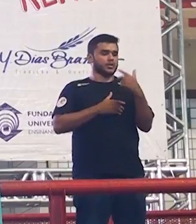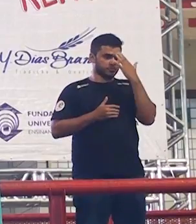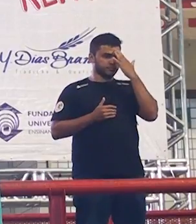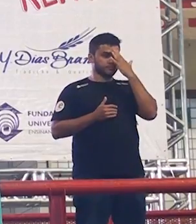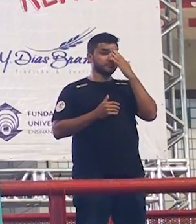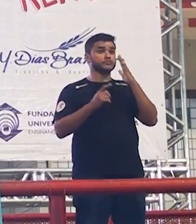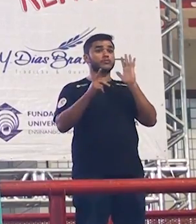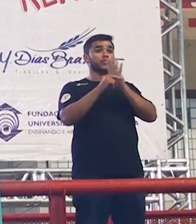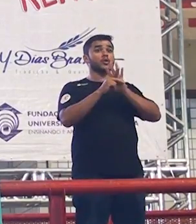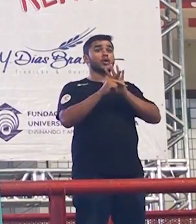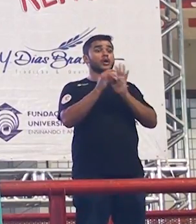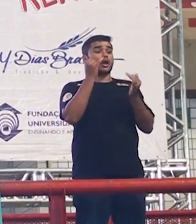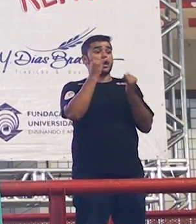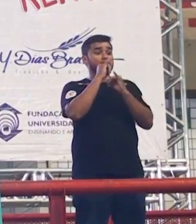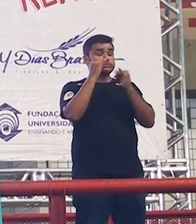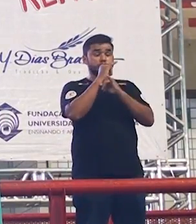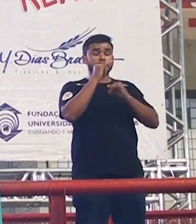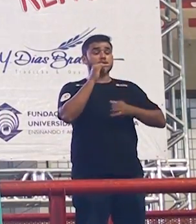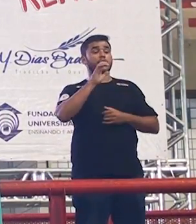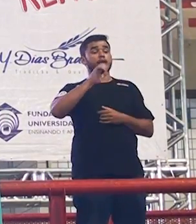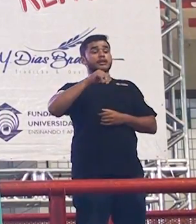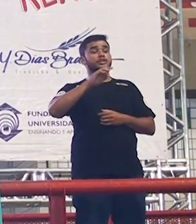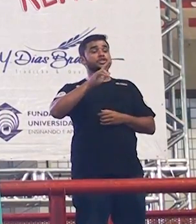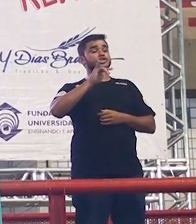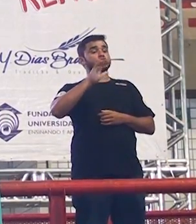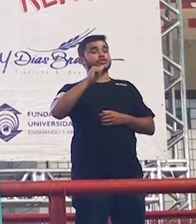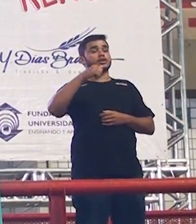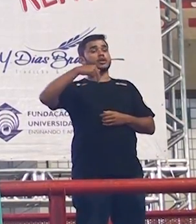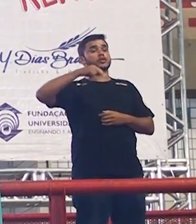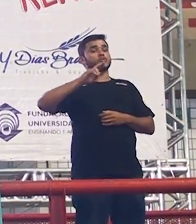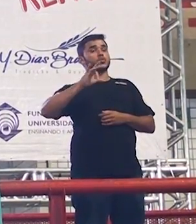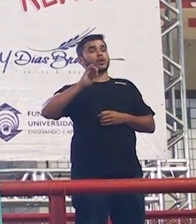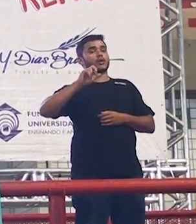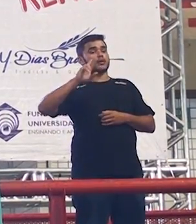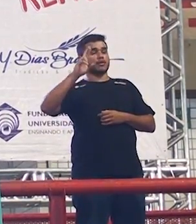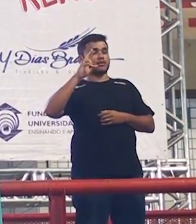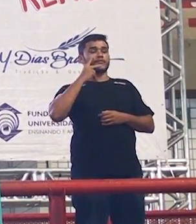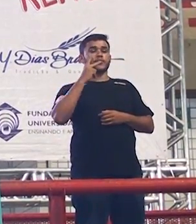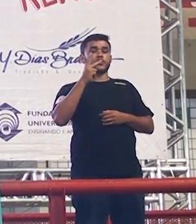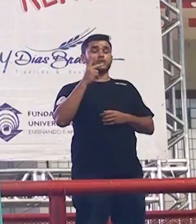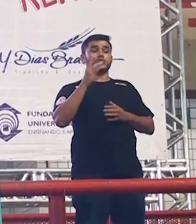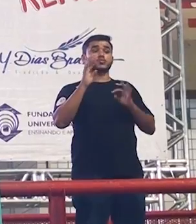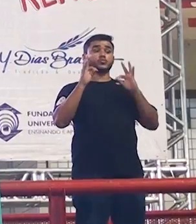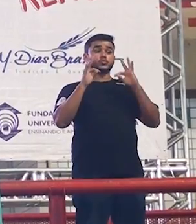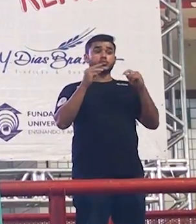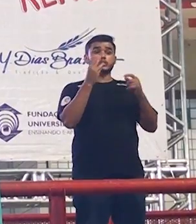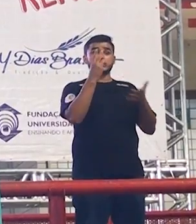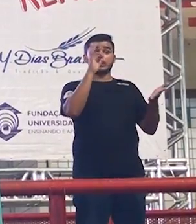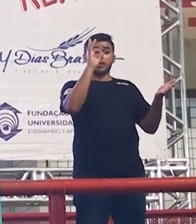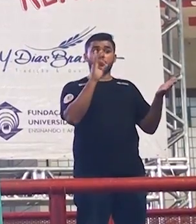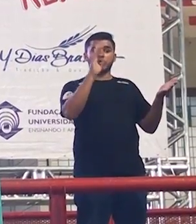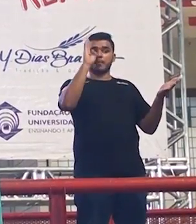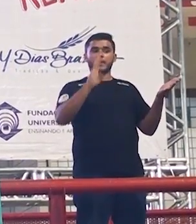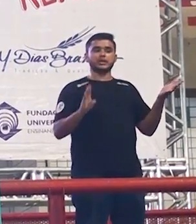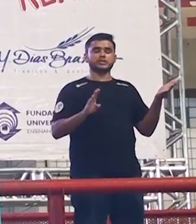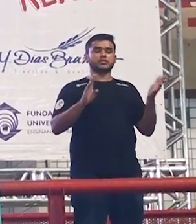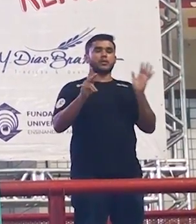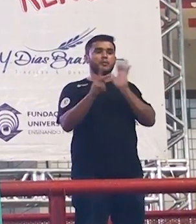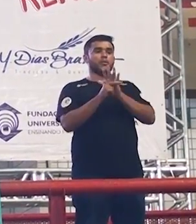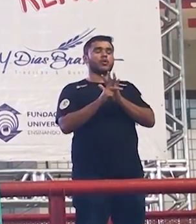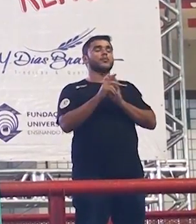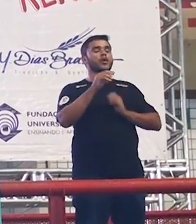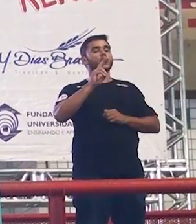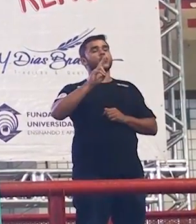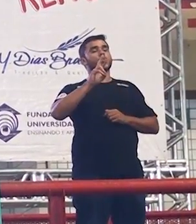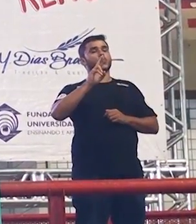nuclear. No mundo, no Brasil isso é menor. 3% da energia gerada no Brasil vem do